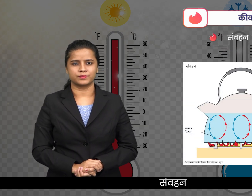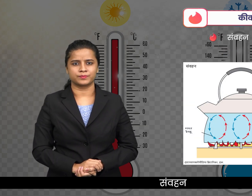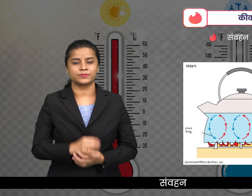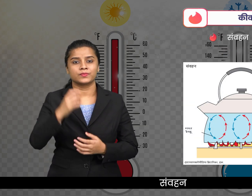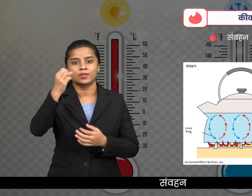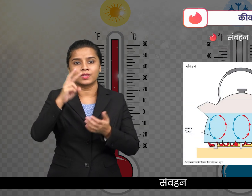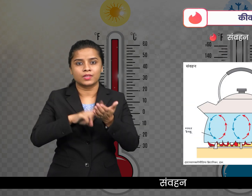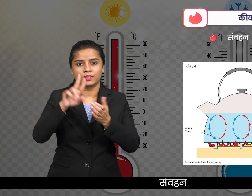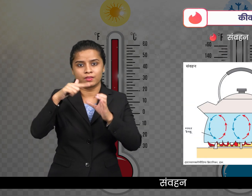संवहन